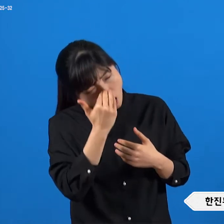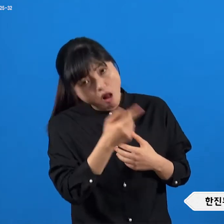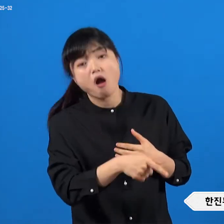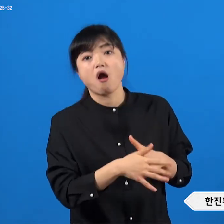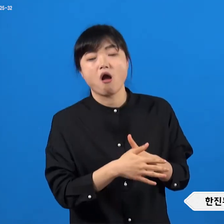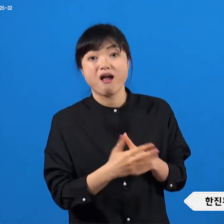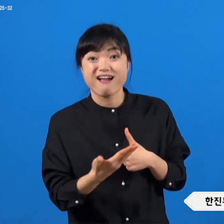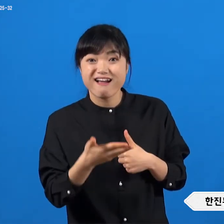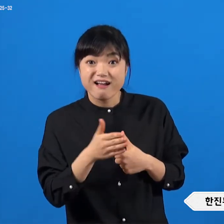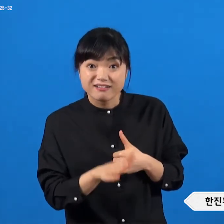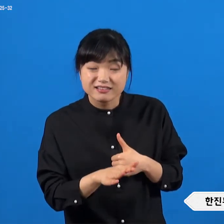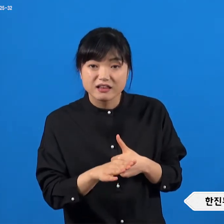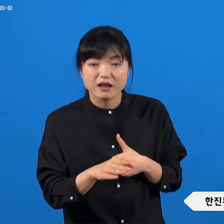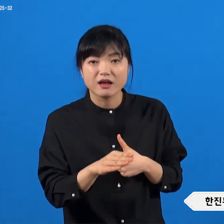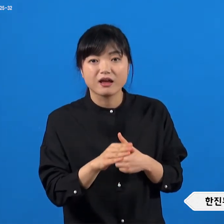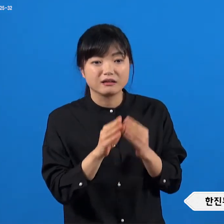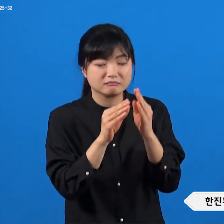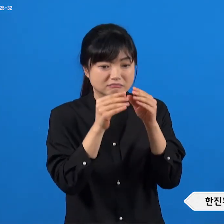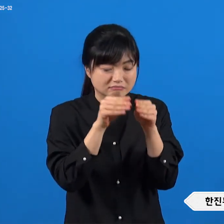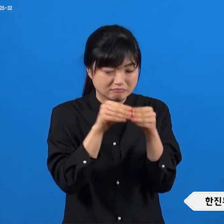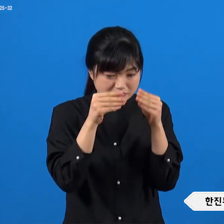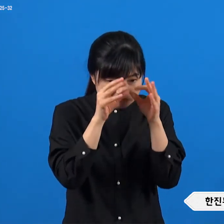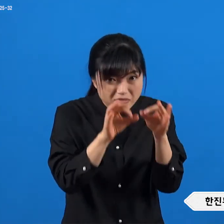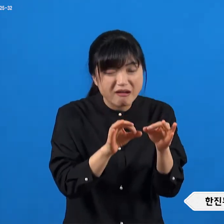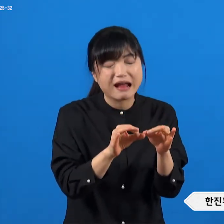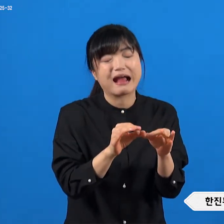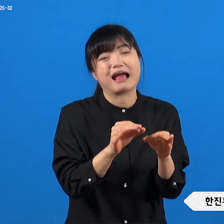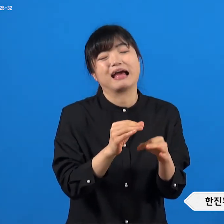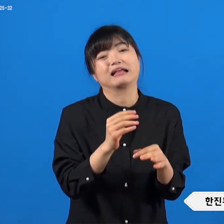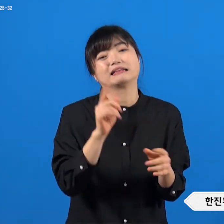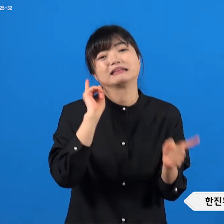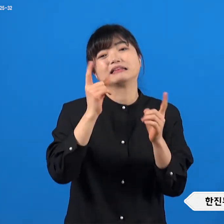아들입니다. 그런데도 그는 탕자입니다.